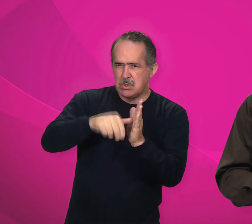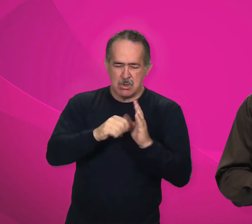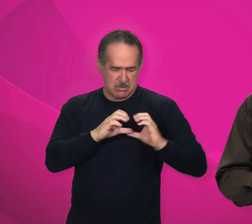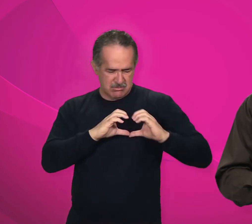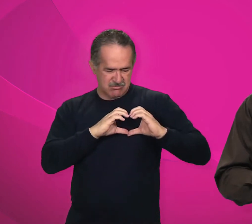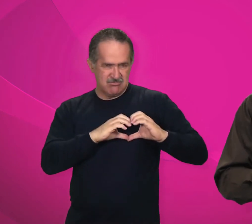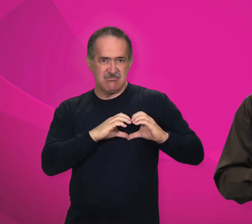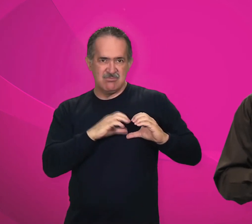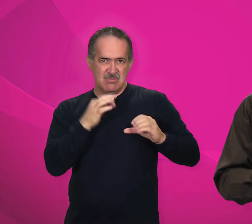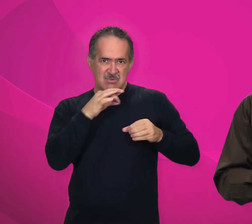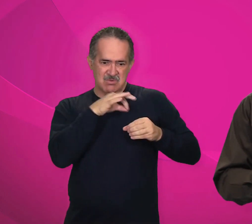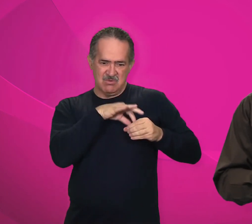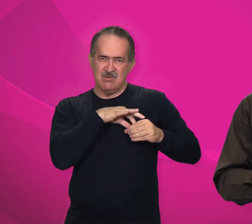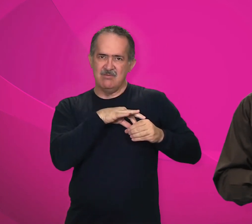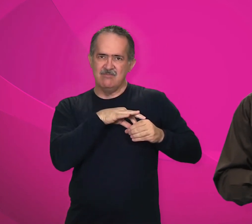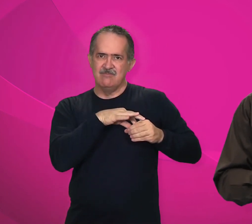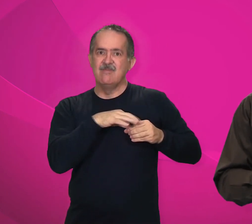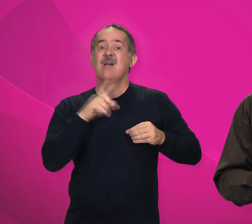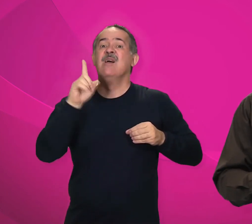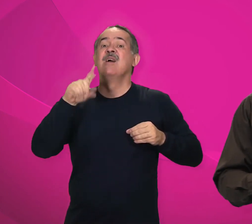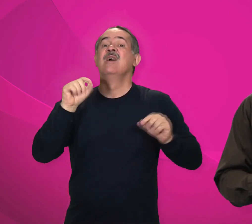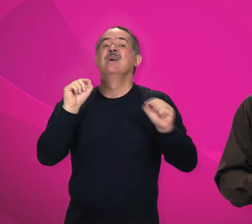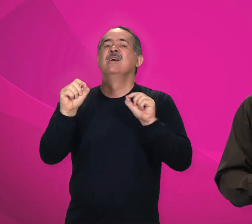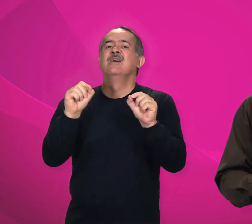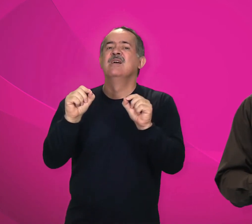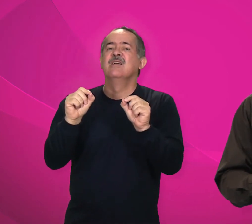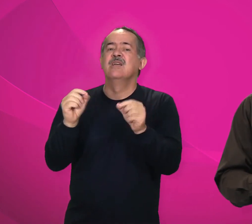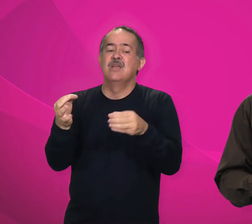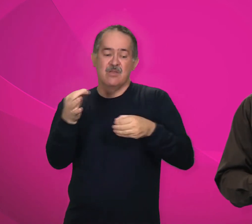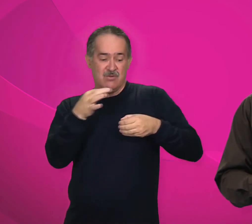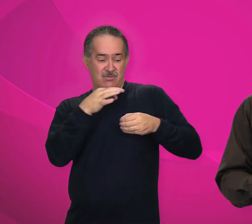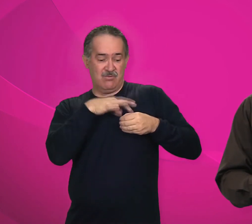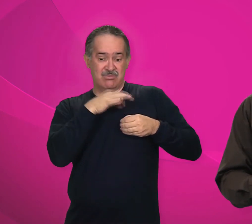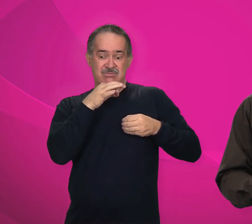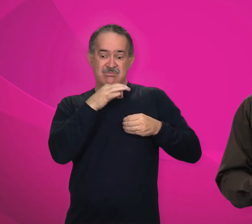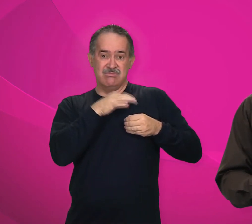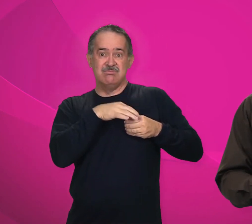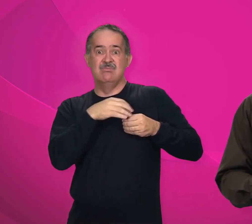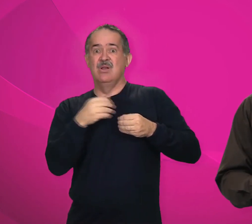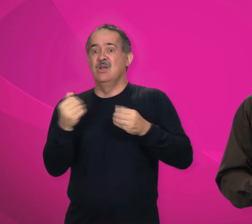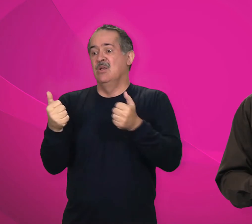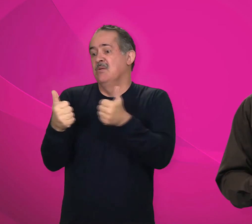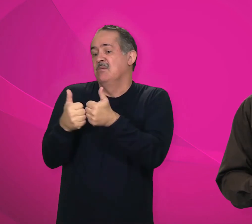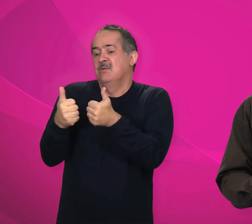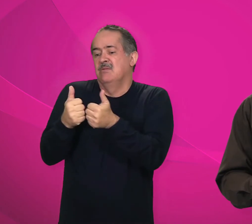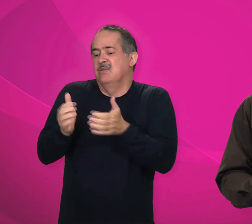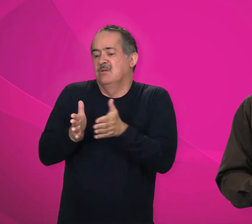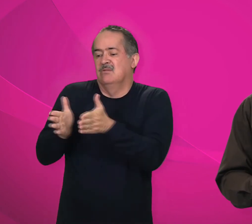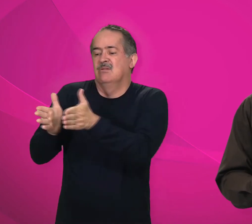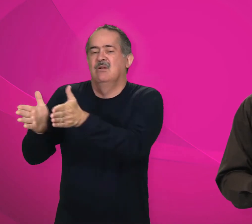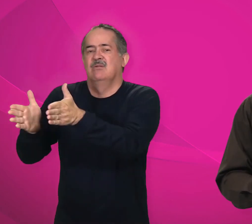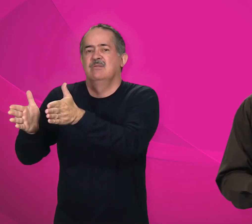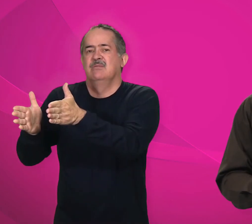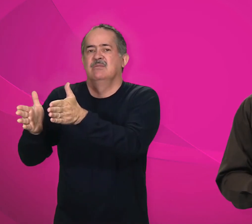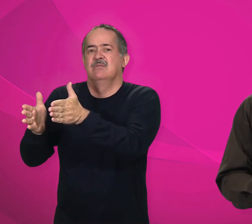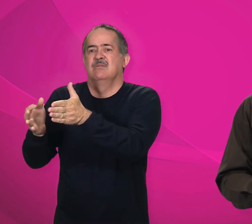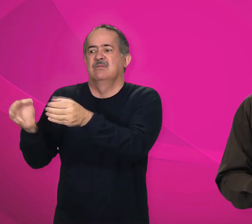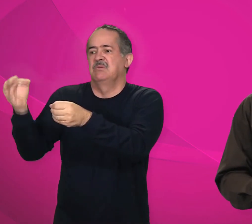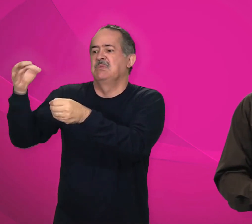foi semeado no seu coração. Este é aquele que foi semeado à beira do